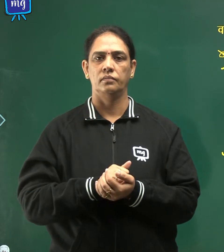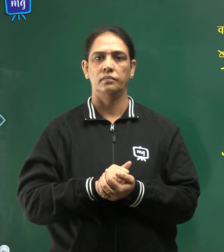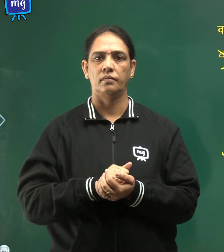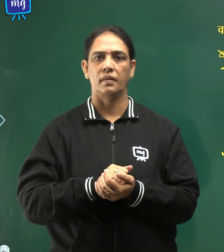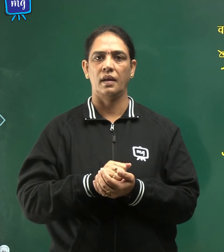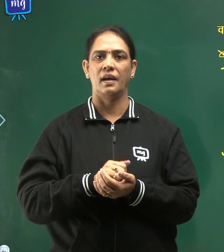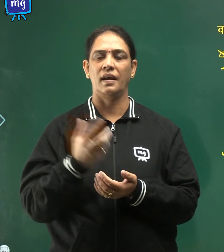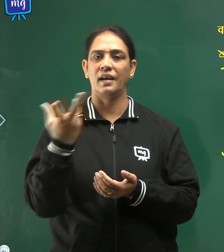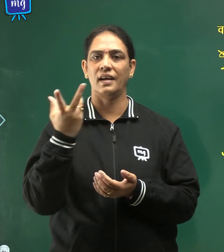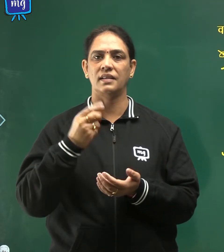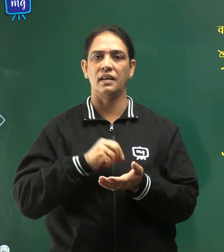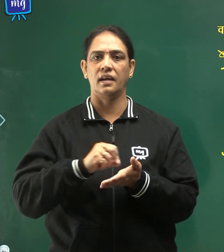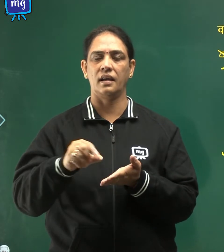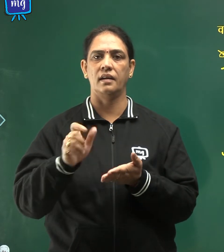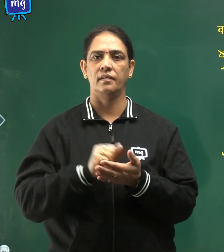कैसे लिखेंगे?